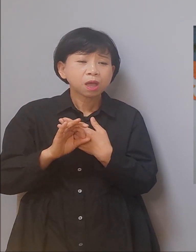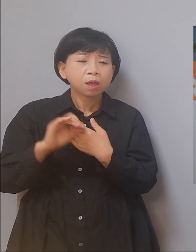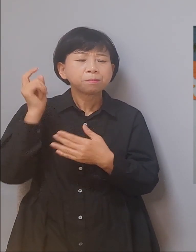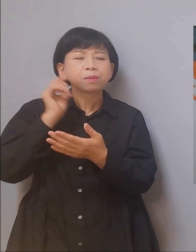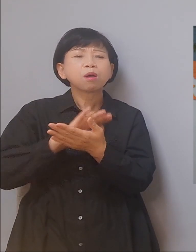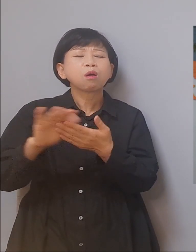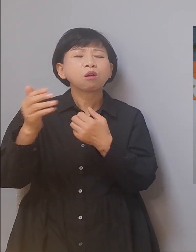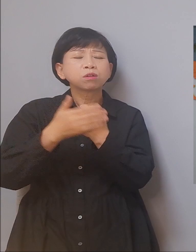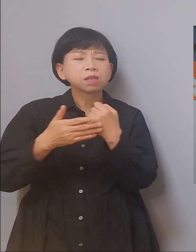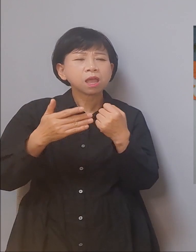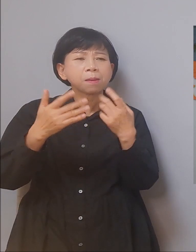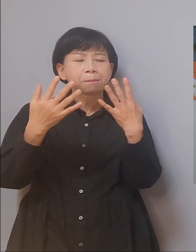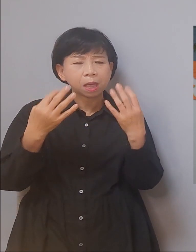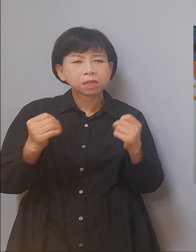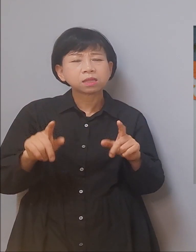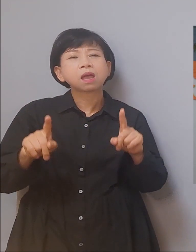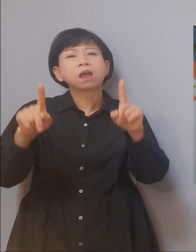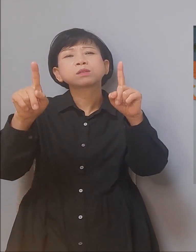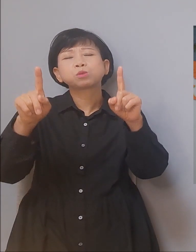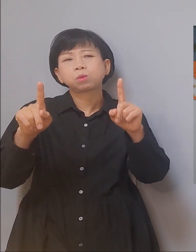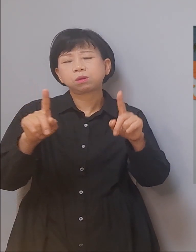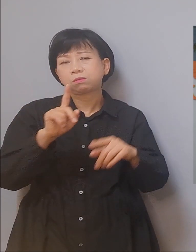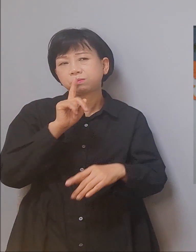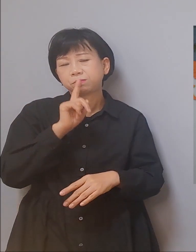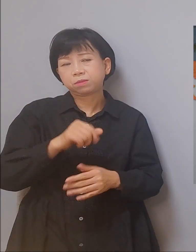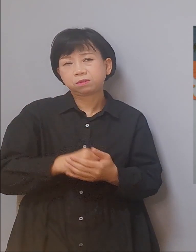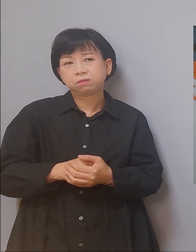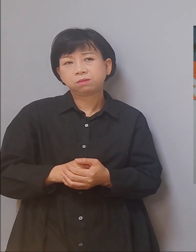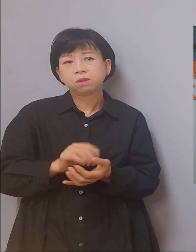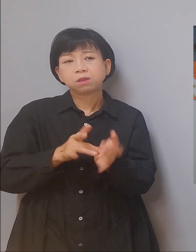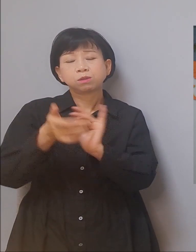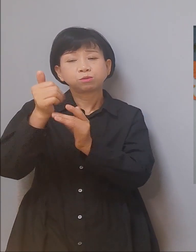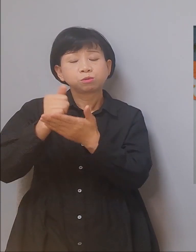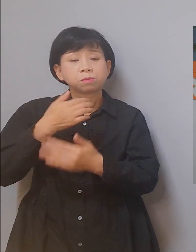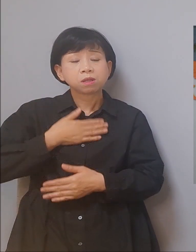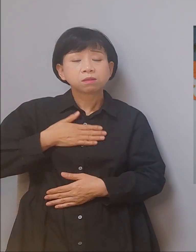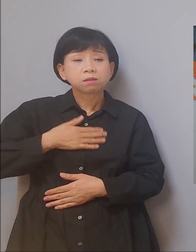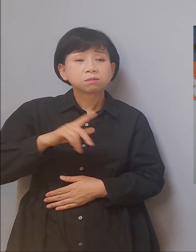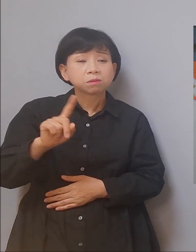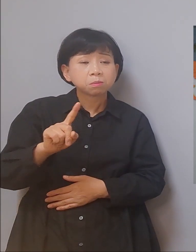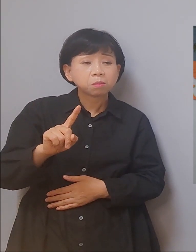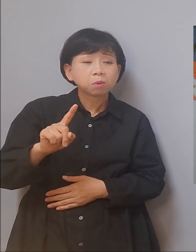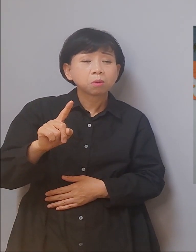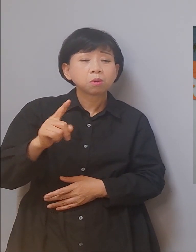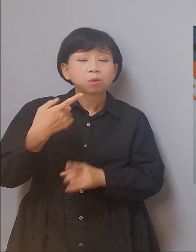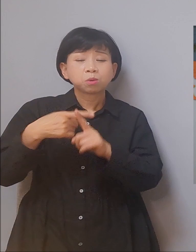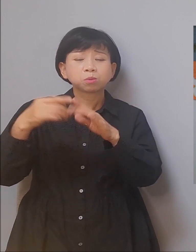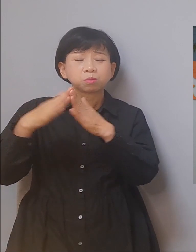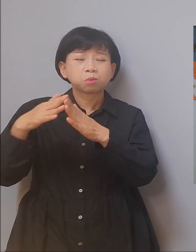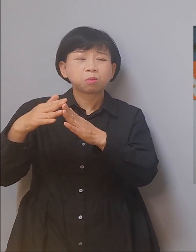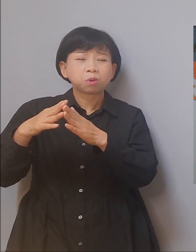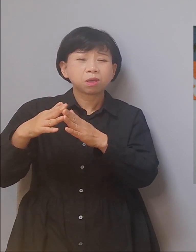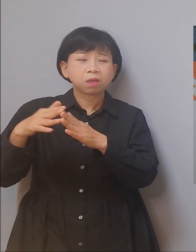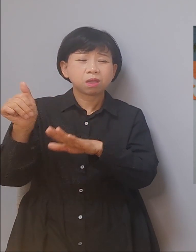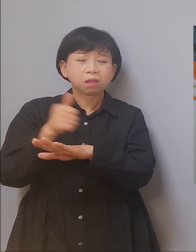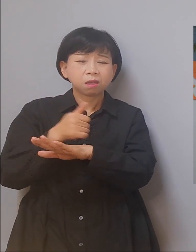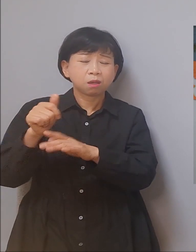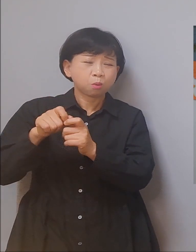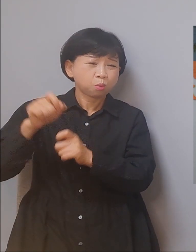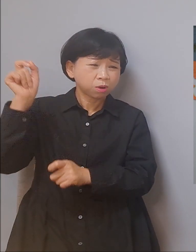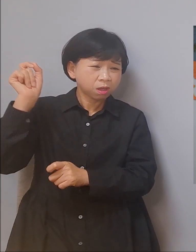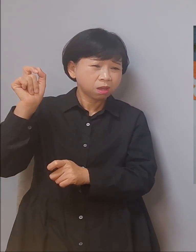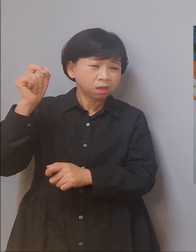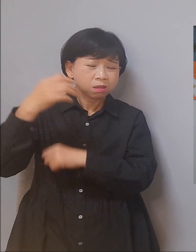하였는데, 그런데 이 하나님과 예수 그리스도를 안다는 것이 무엇일까요? 교회를 오래 다닐 때, 성경을 연구할